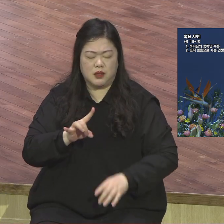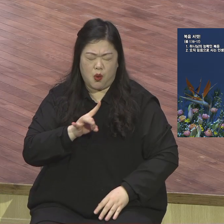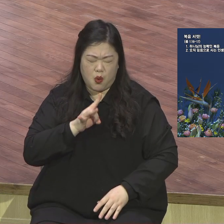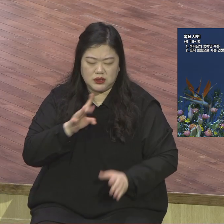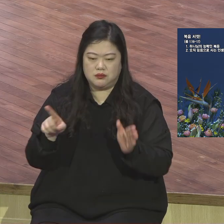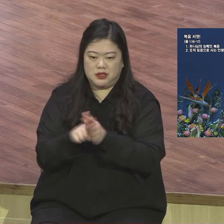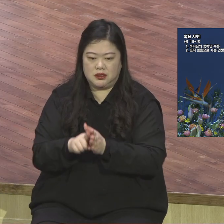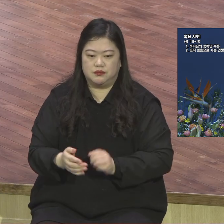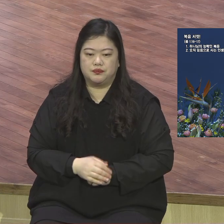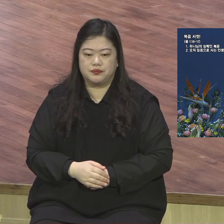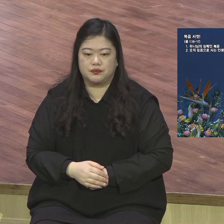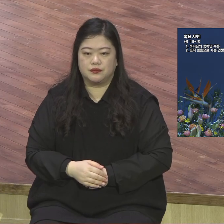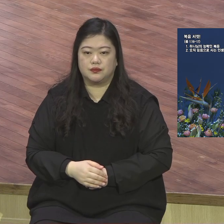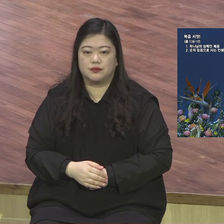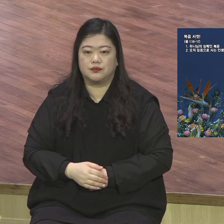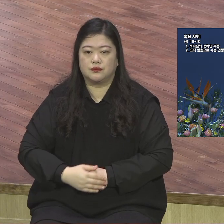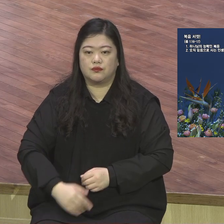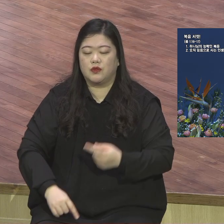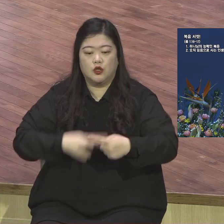되었어요. 같이 봅시다.